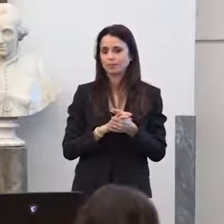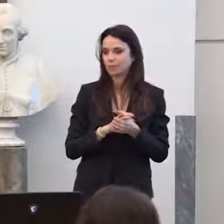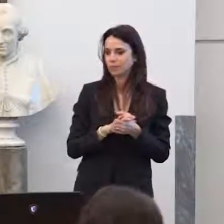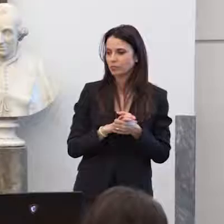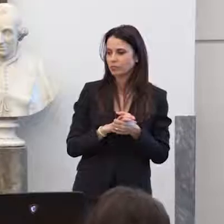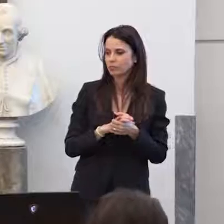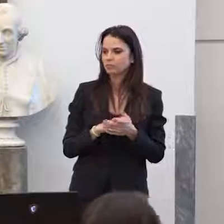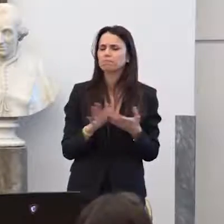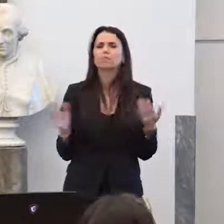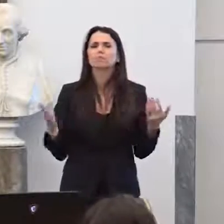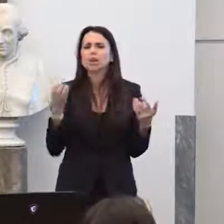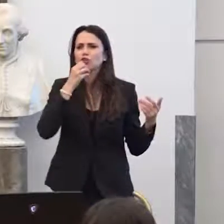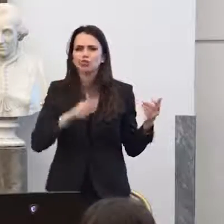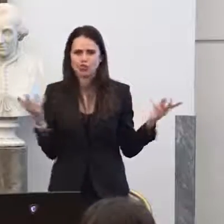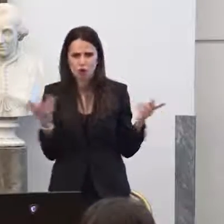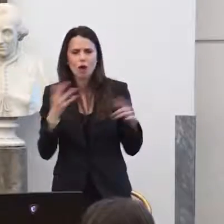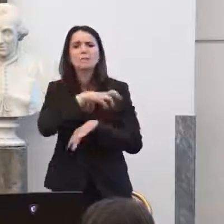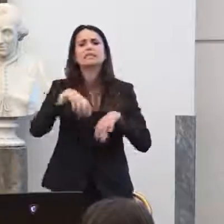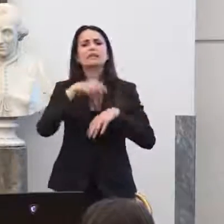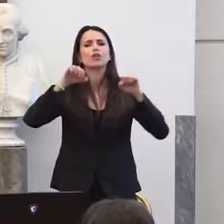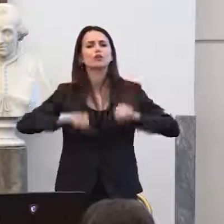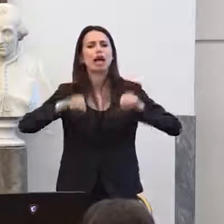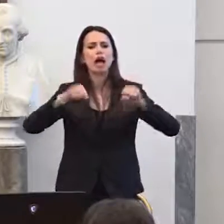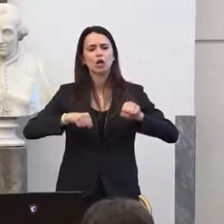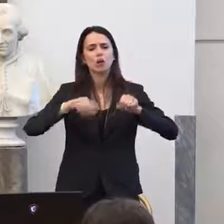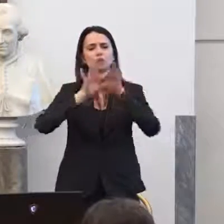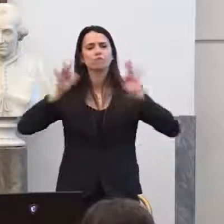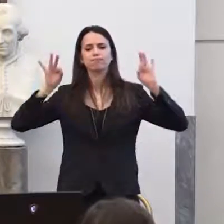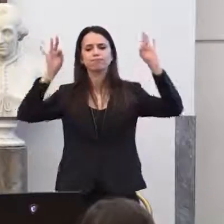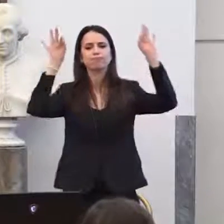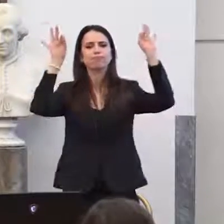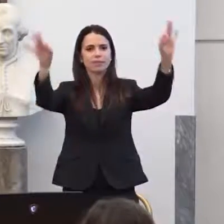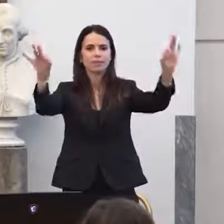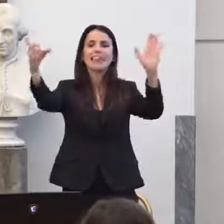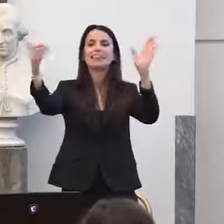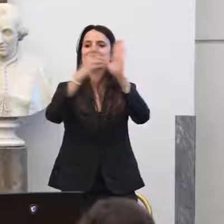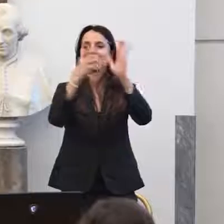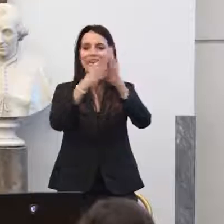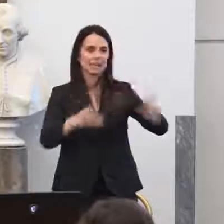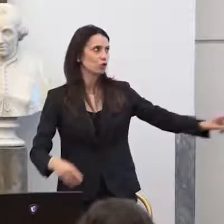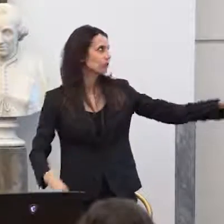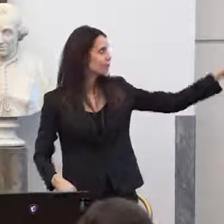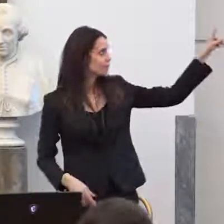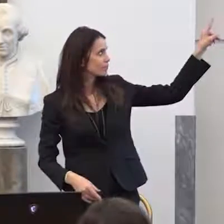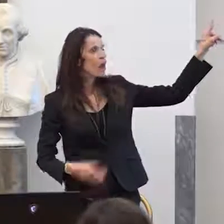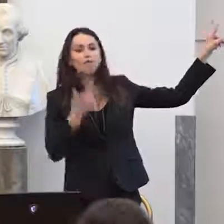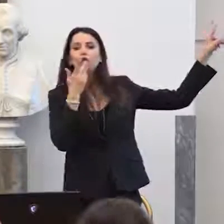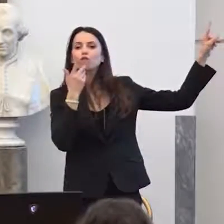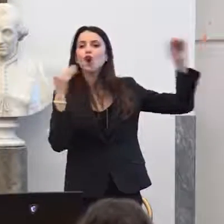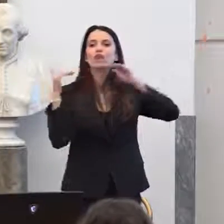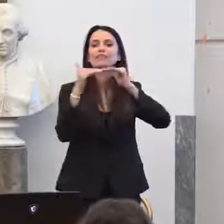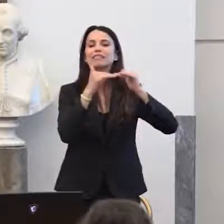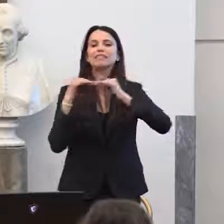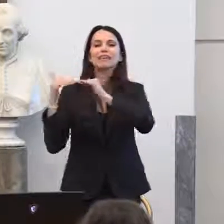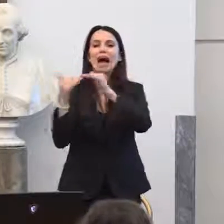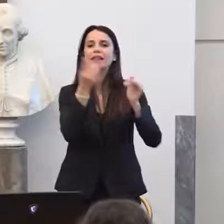Cosa è successo recentemente? Il Ministero della Salute ha definito con questo decreto degli standard di posto